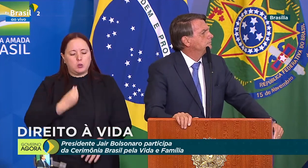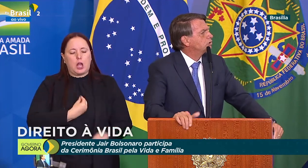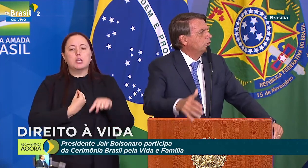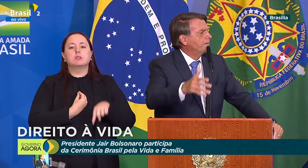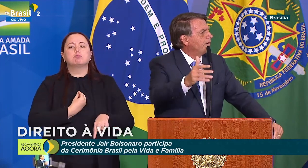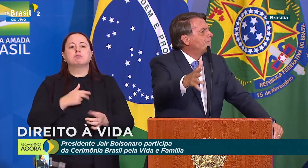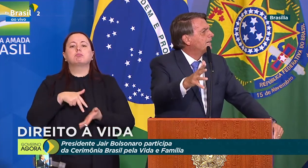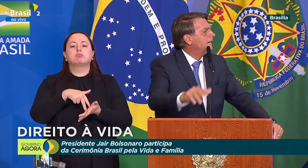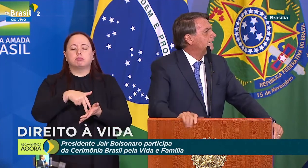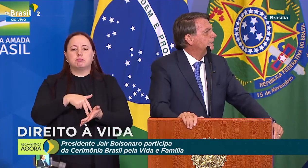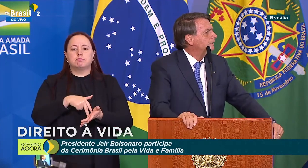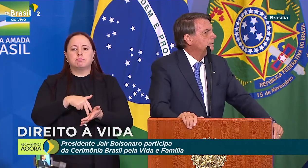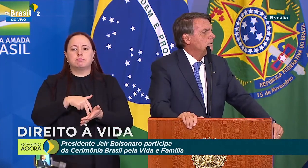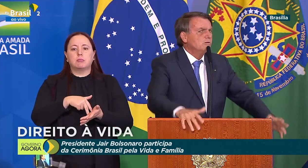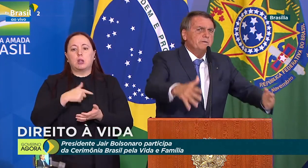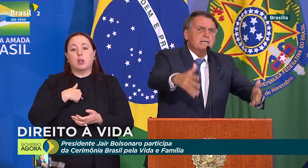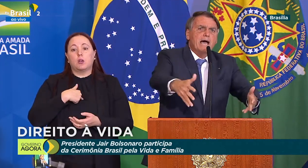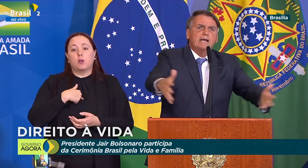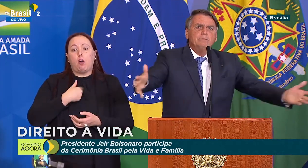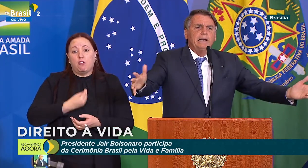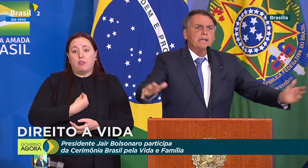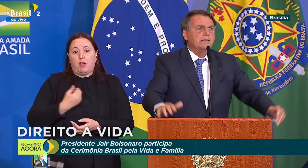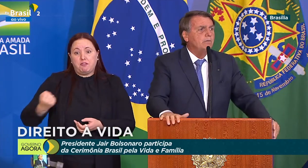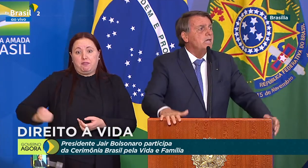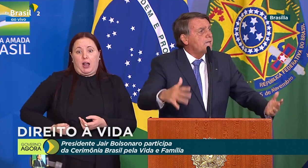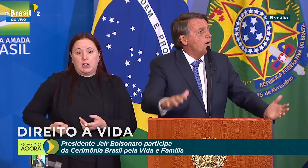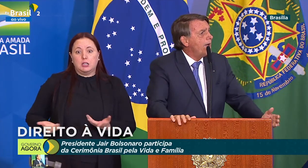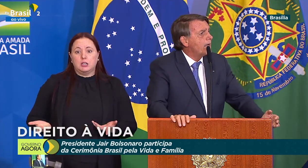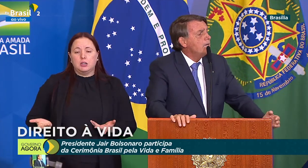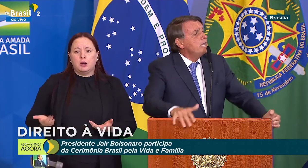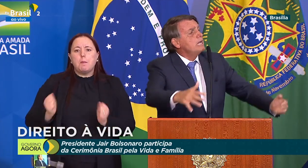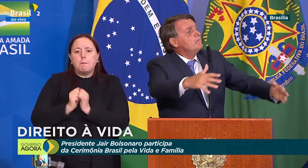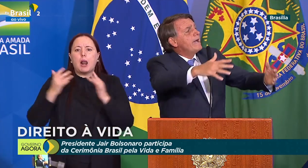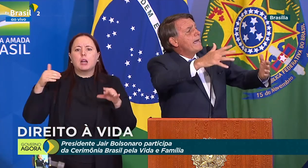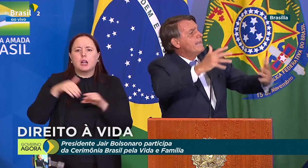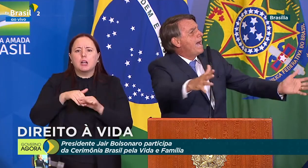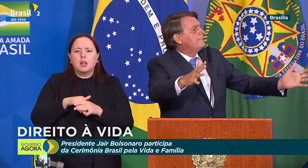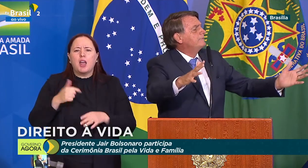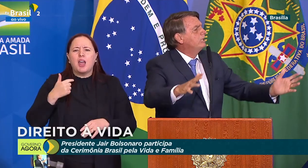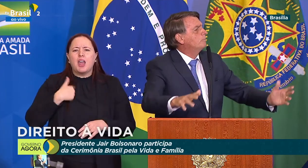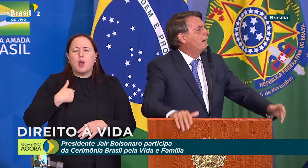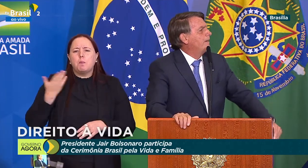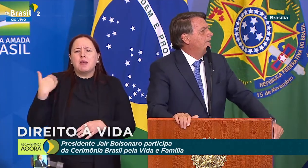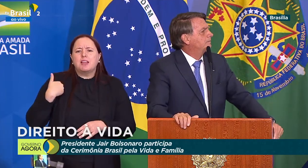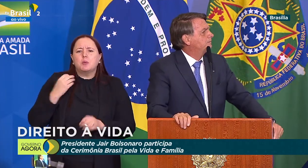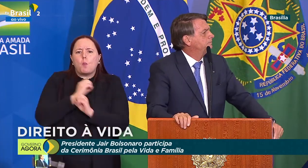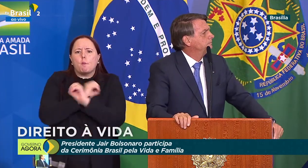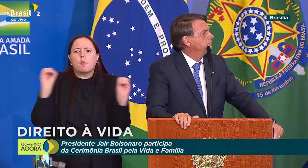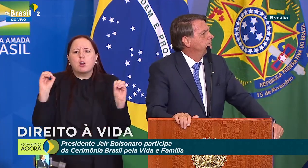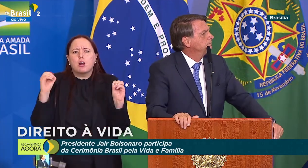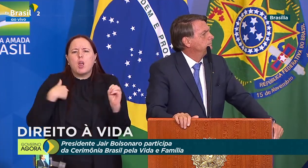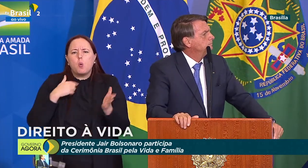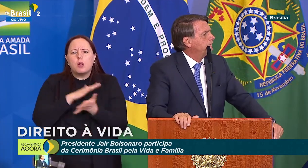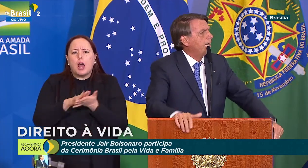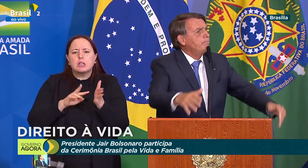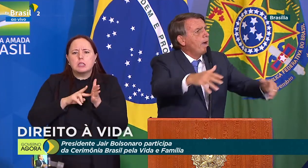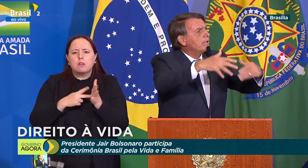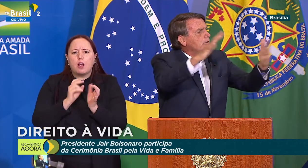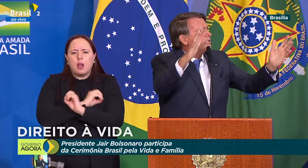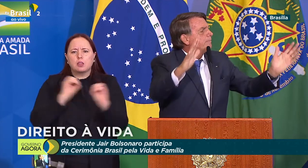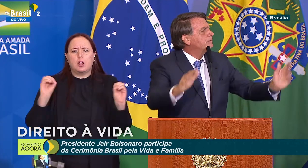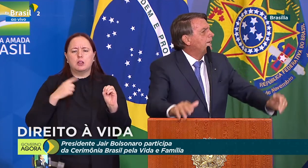aqui sobre uma facada o milagre uma eleição quem era eu não era nada dentro do Parlamento